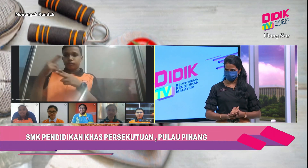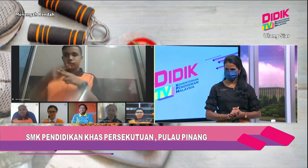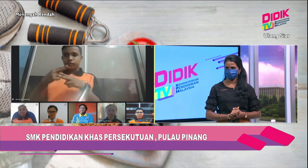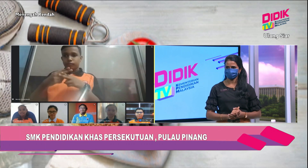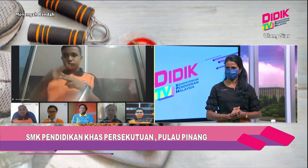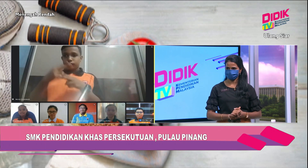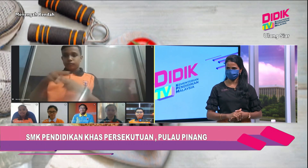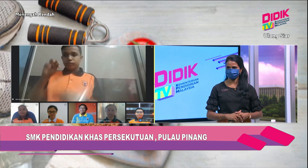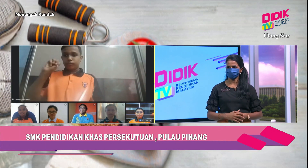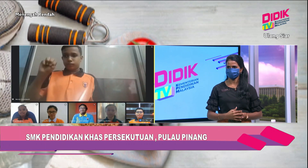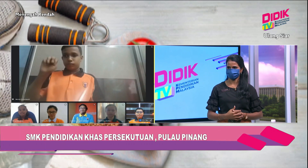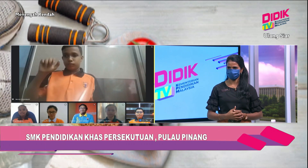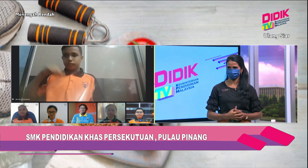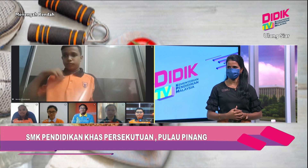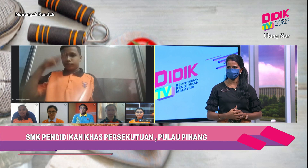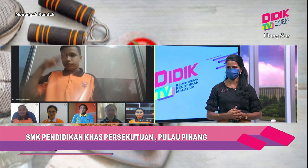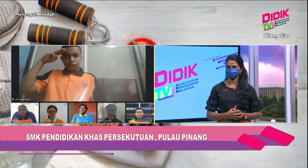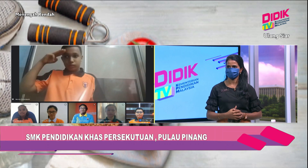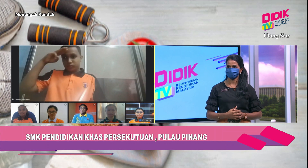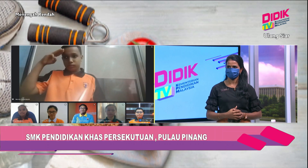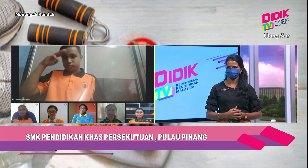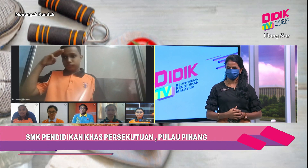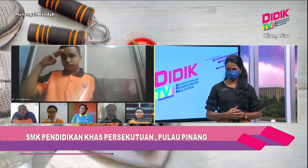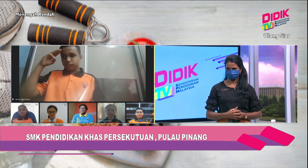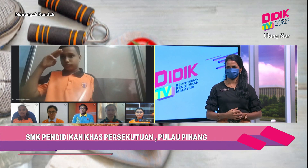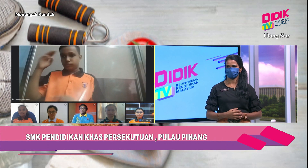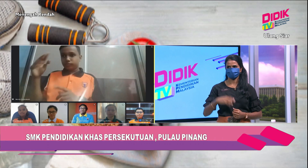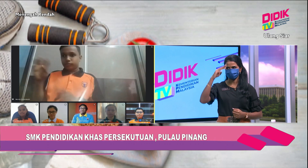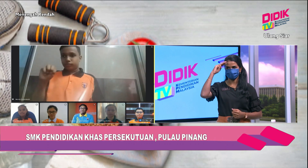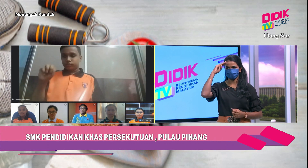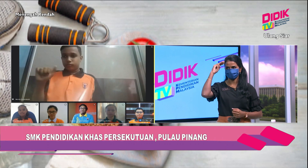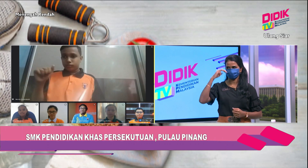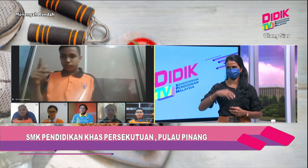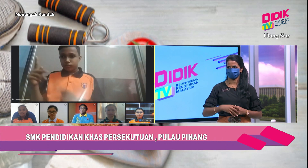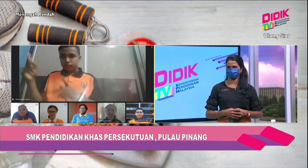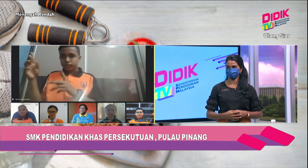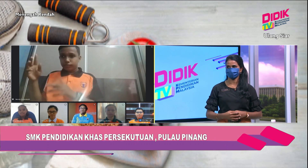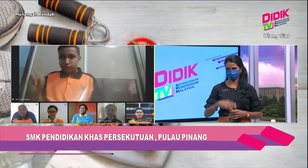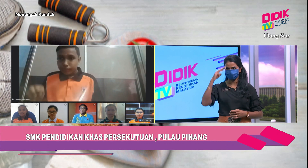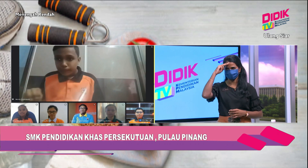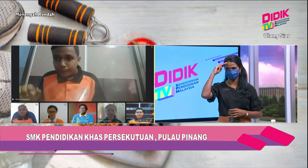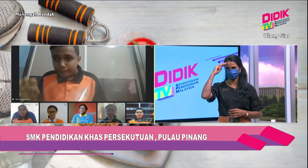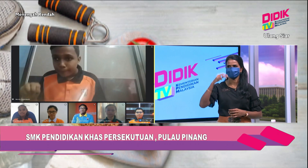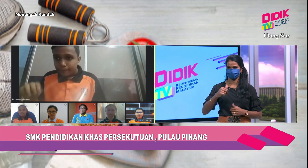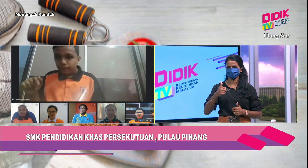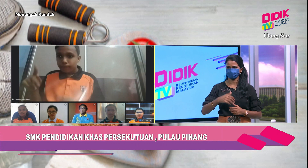Nama saya Marvish. Okey, itu isyarat dia. Oh, untuk nama dia.